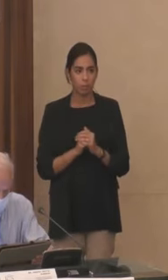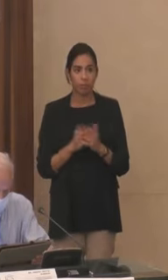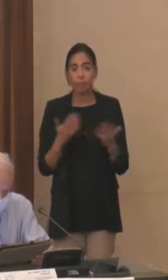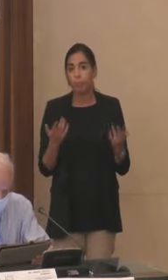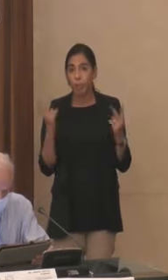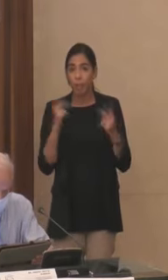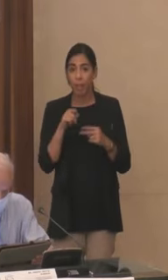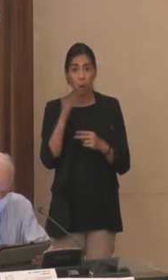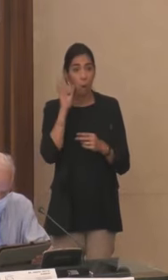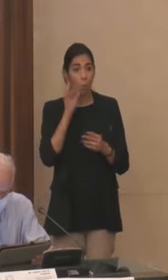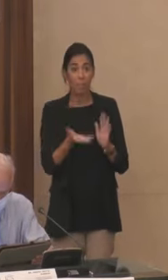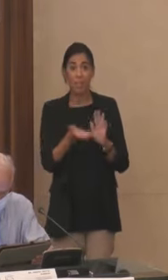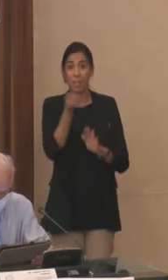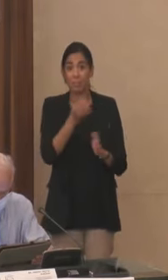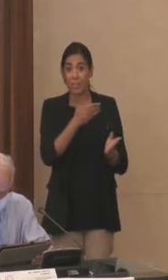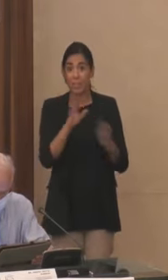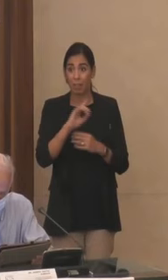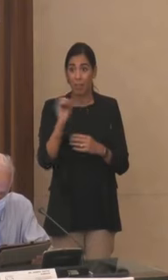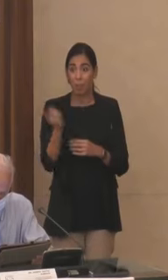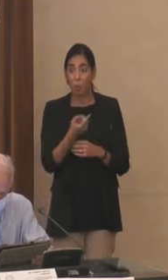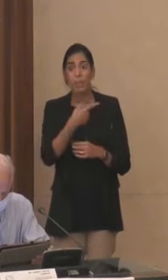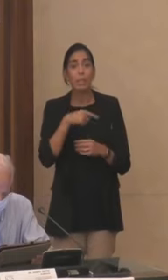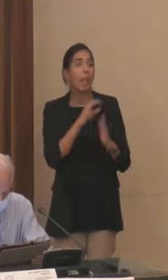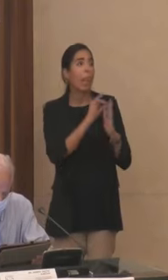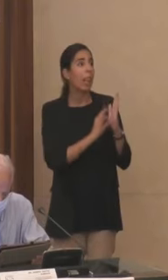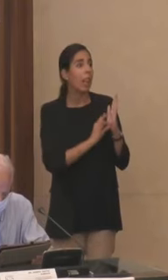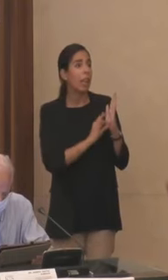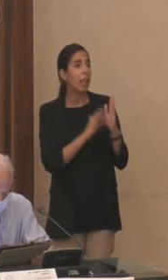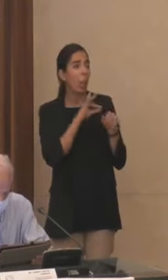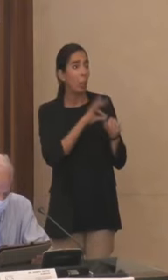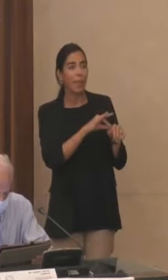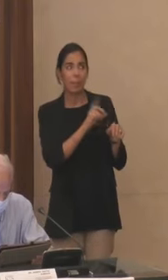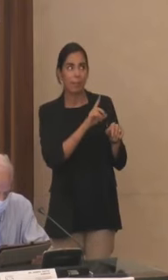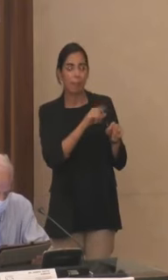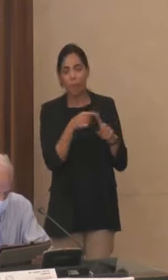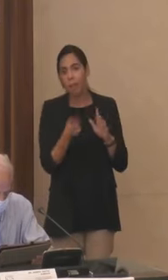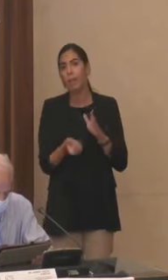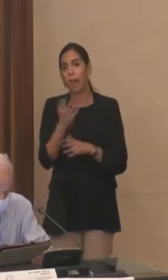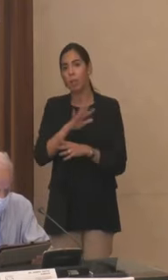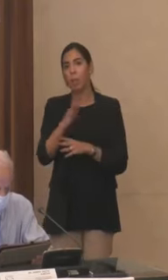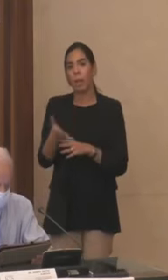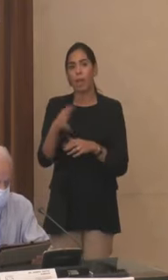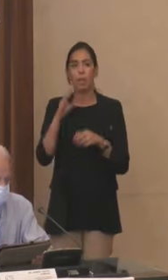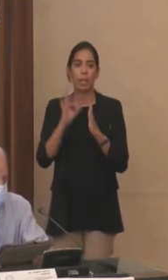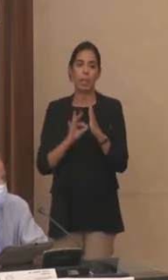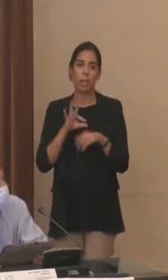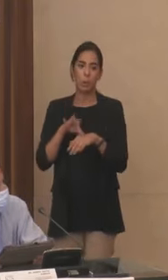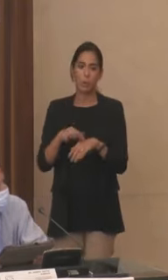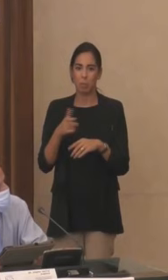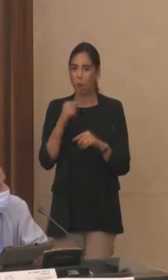linee guida, non contro, le abbiamo create noi, perché come è stato detto oggi, le linee guida sono